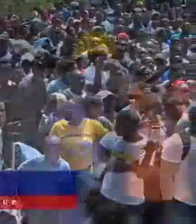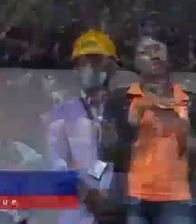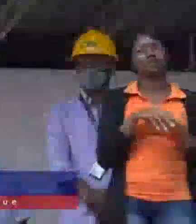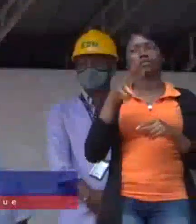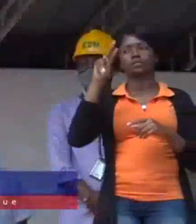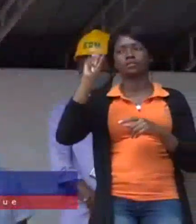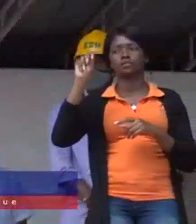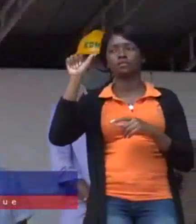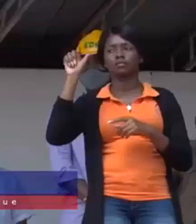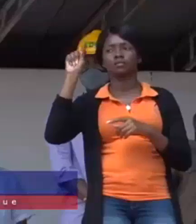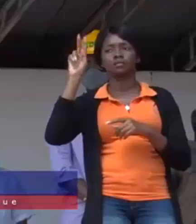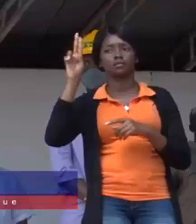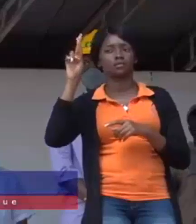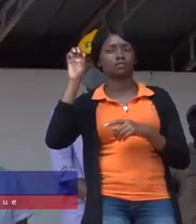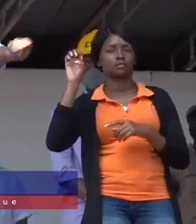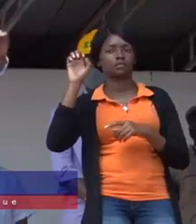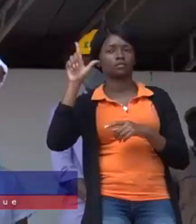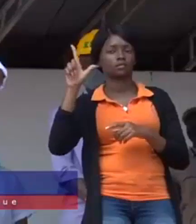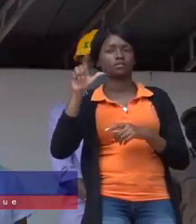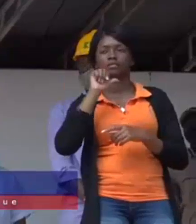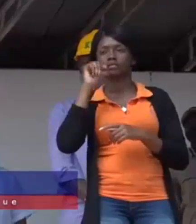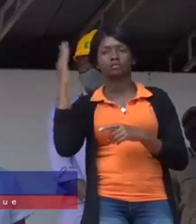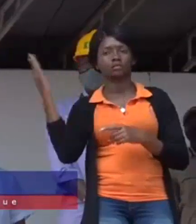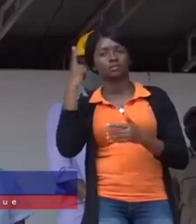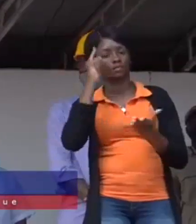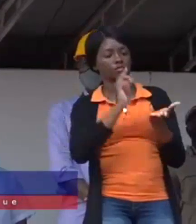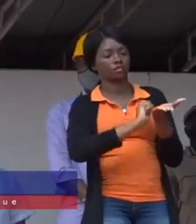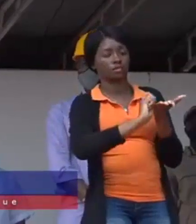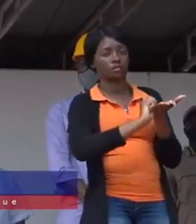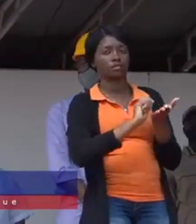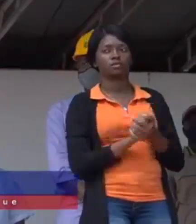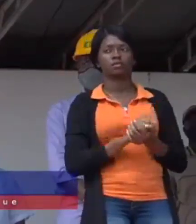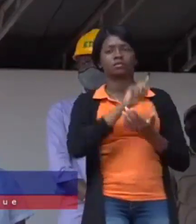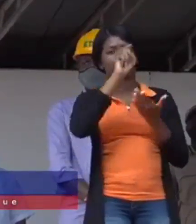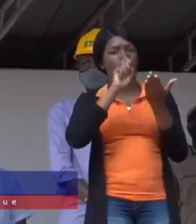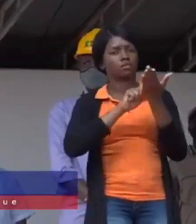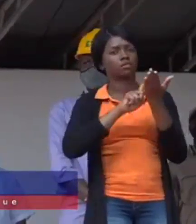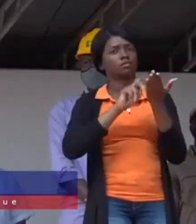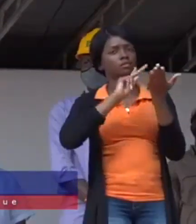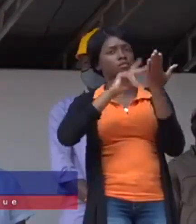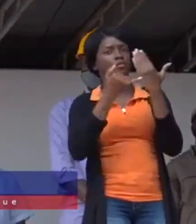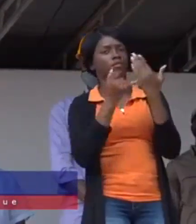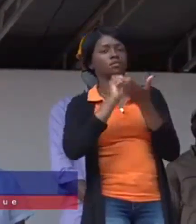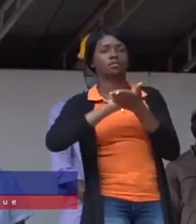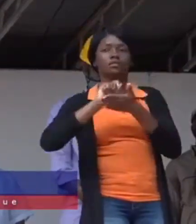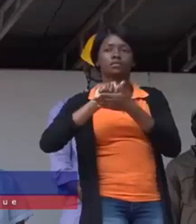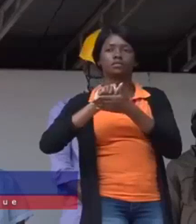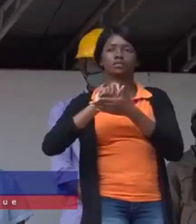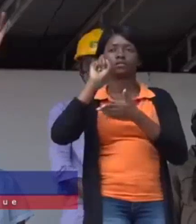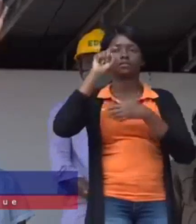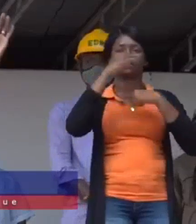Ça y est, je ne connais pas, c'est pas moi qui poussier. Mais nous comprenons. Le projet a écrit, il faut aller dans